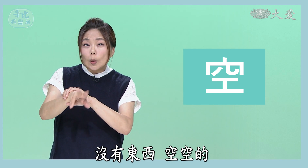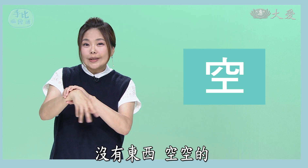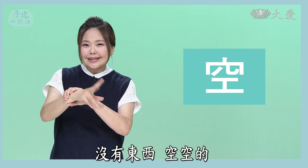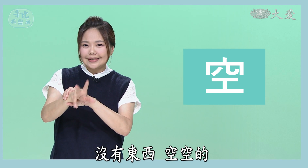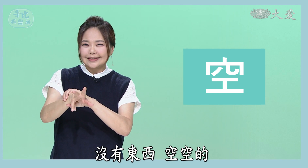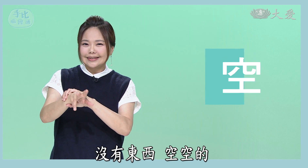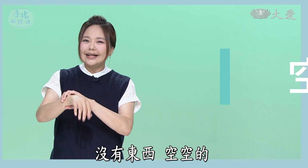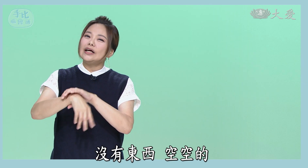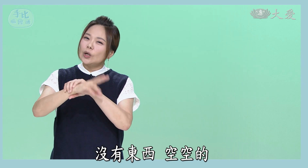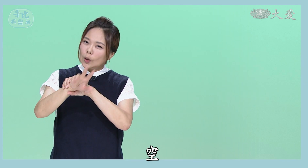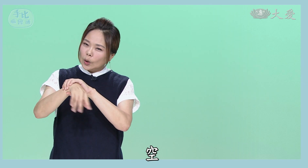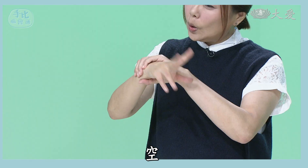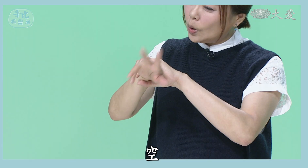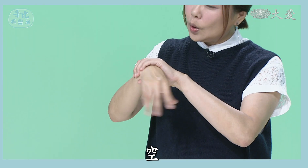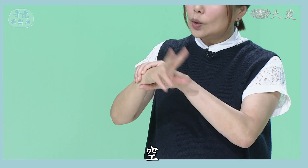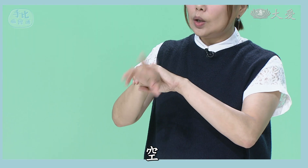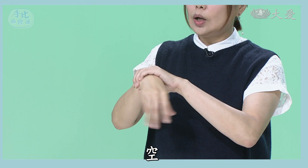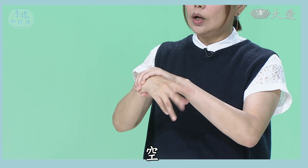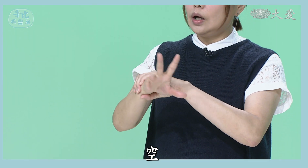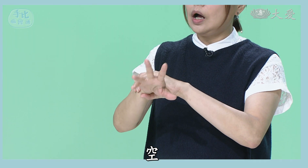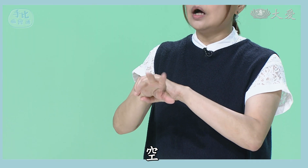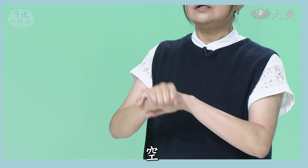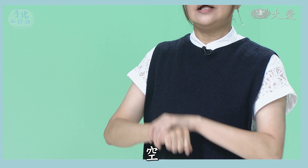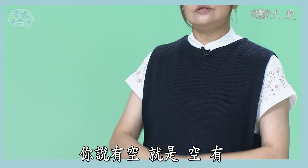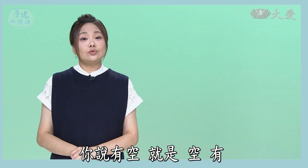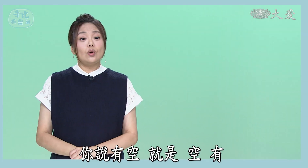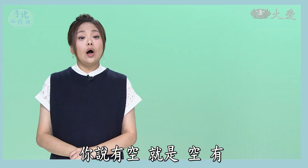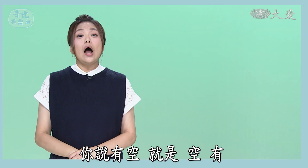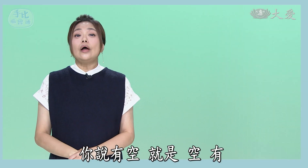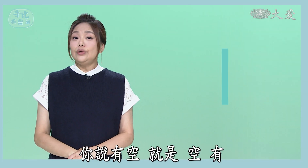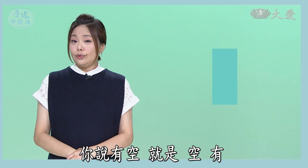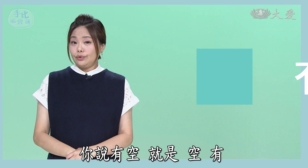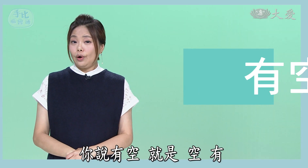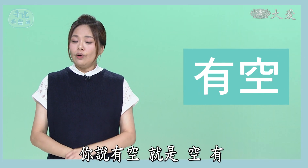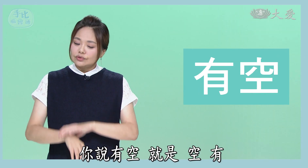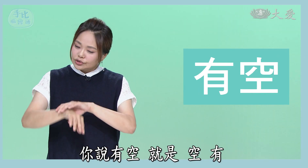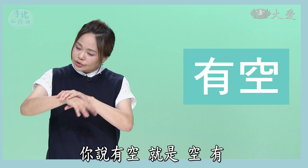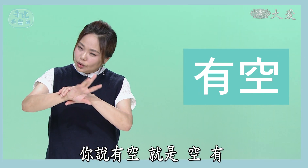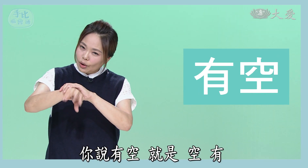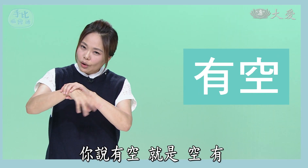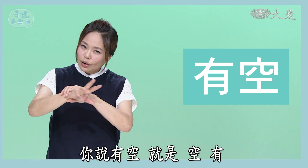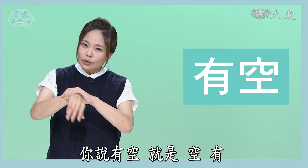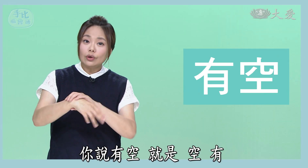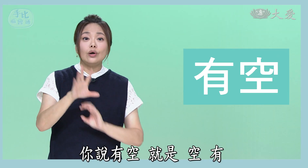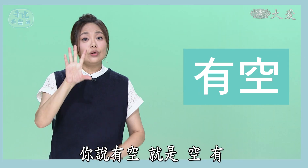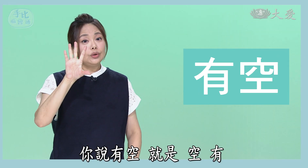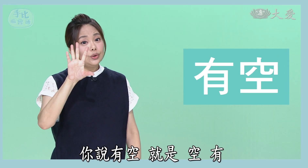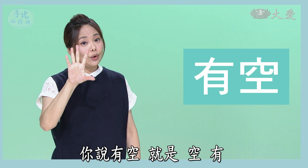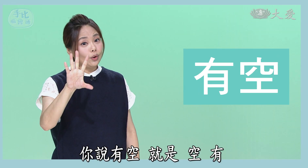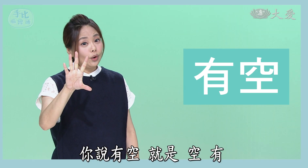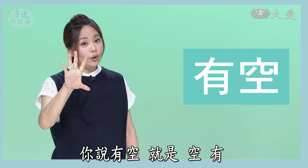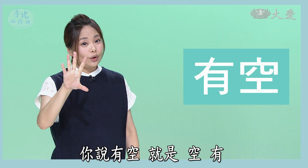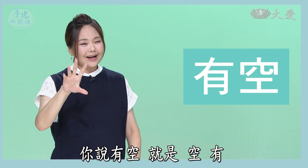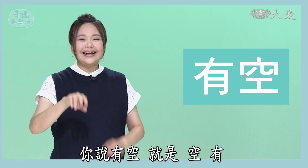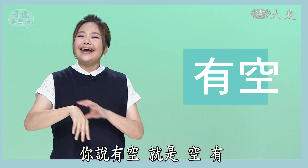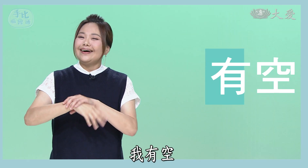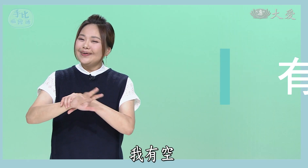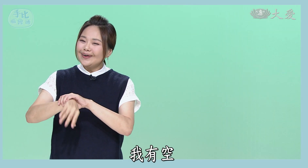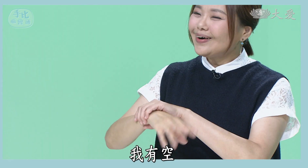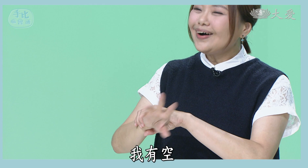的，空。好，那你说有空，就是空有，我有空